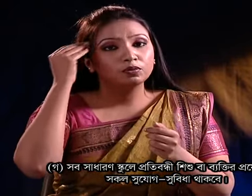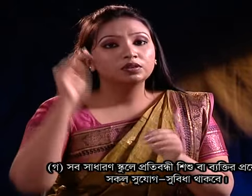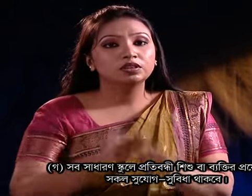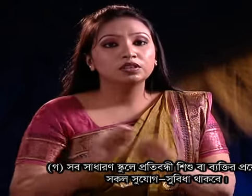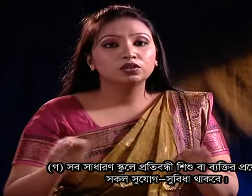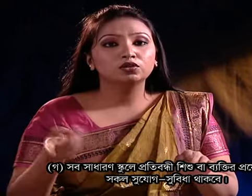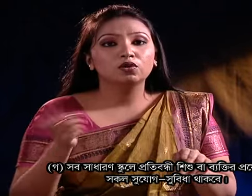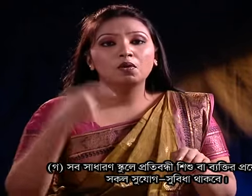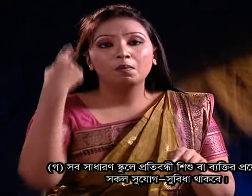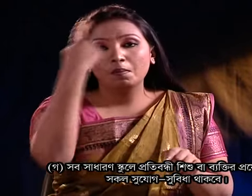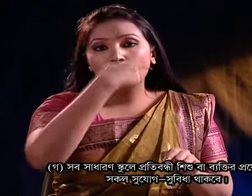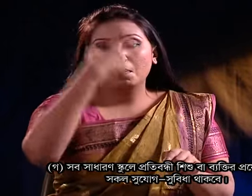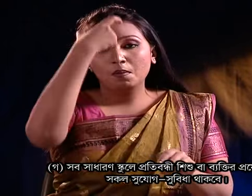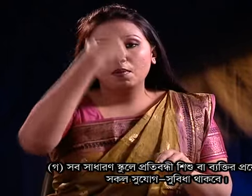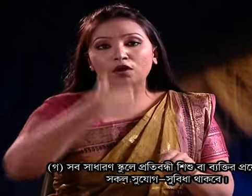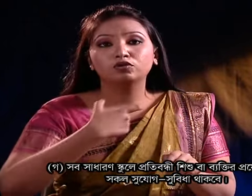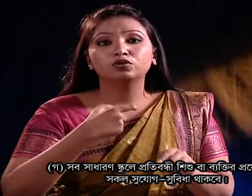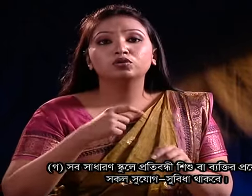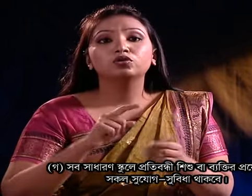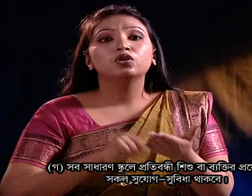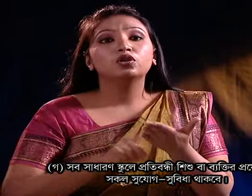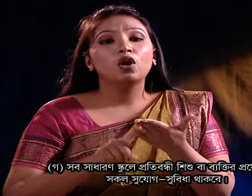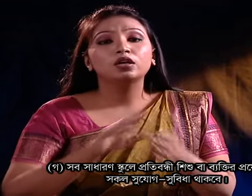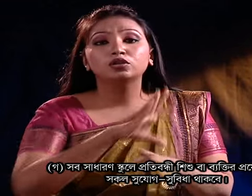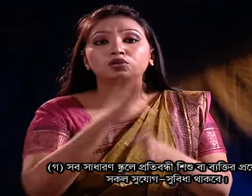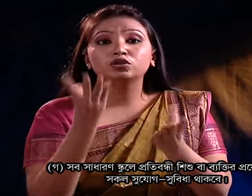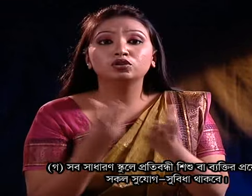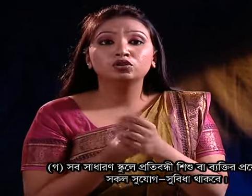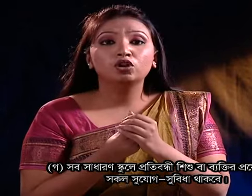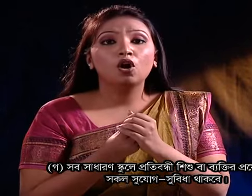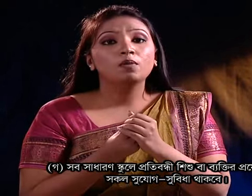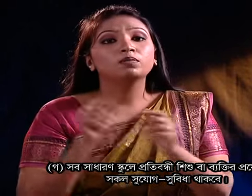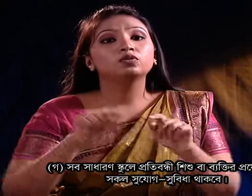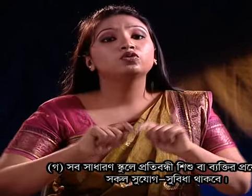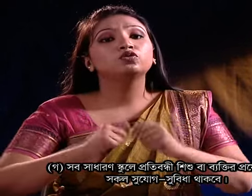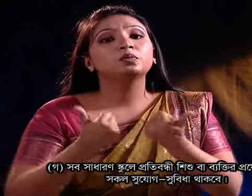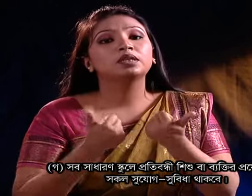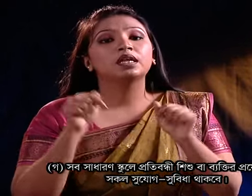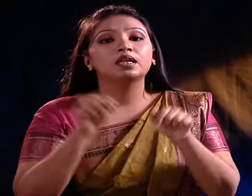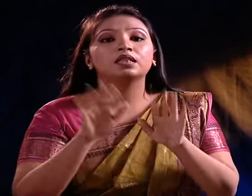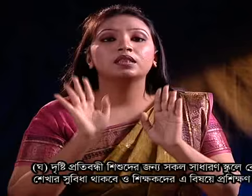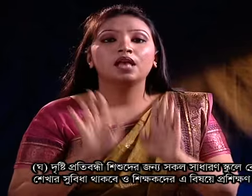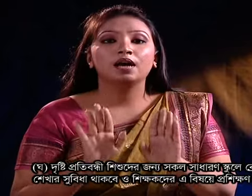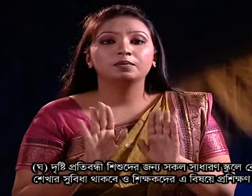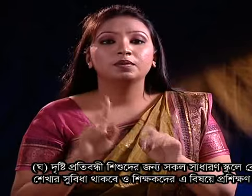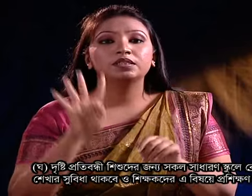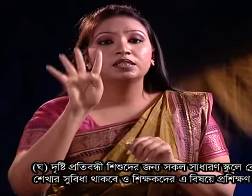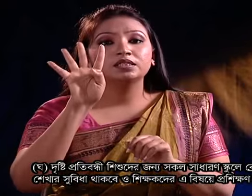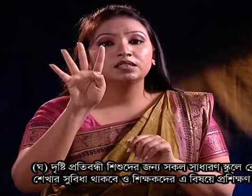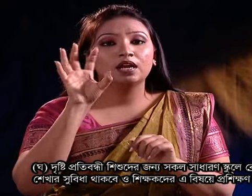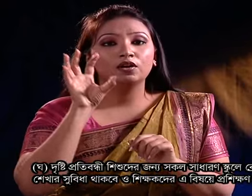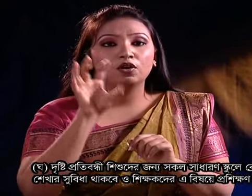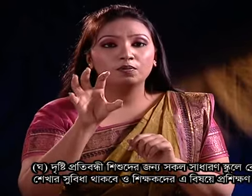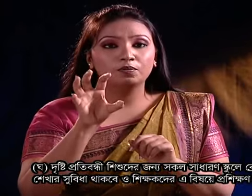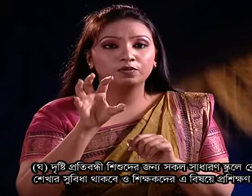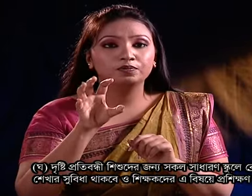বা ব্যক্তির প্রয়োজনীয় সকল সুযোগ সুবিধা থাকবে। ঘ নম্বর,